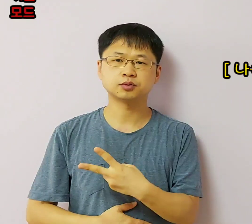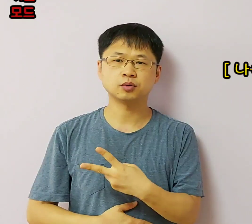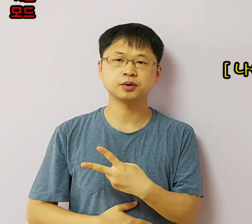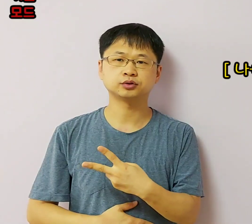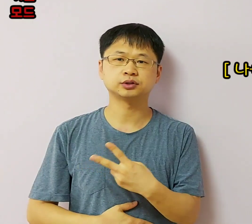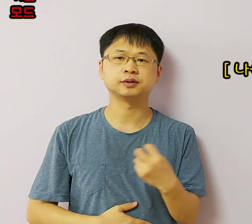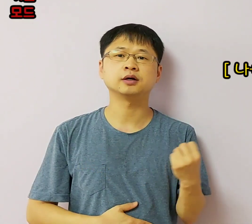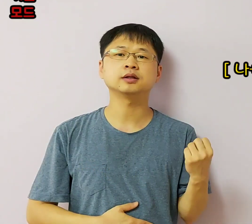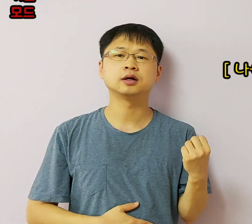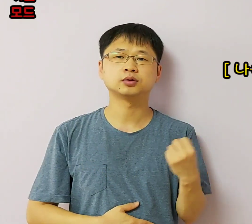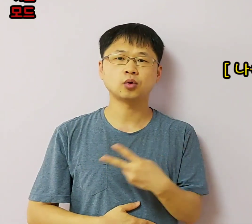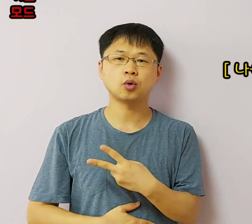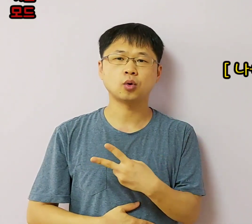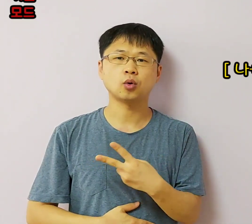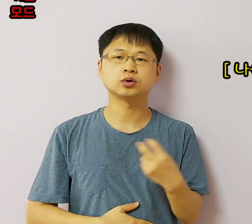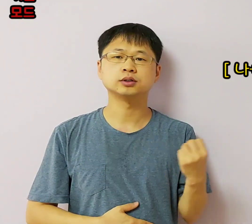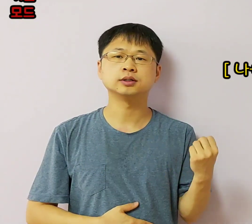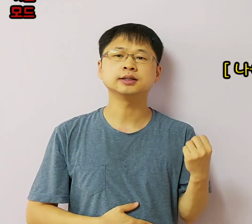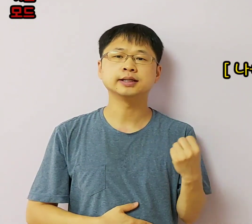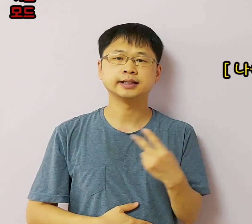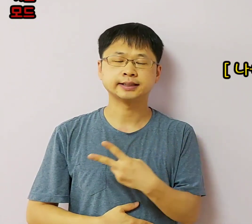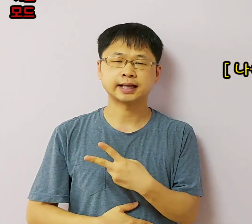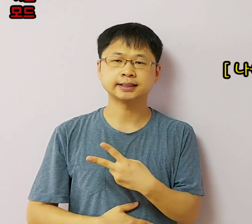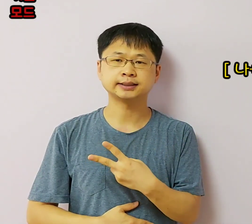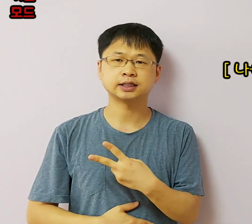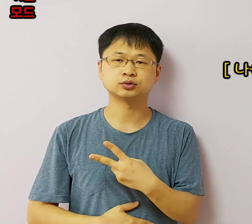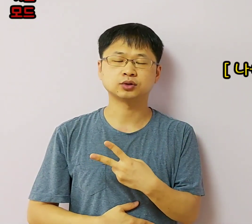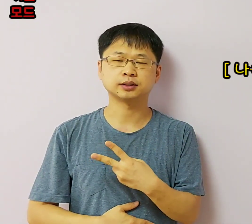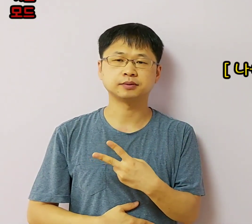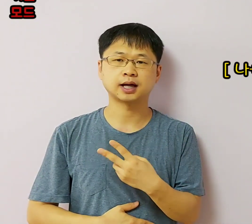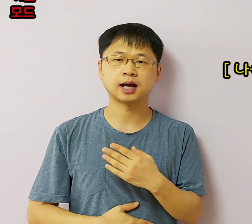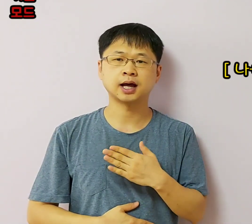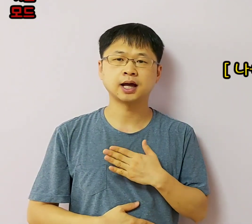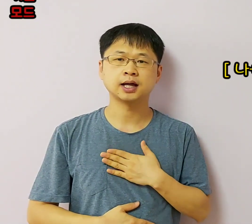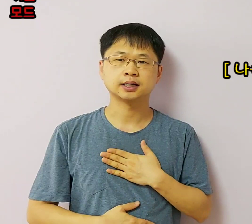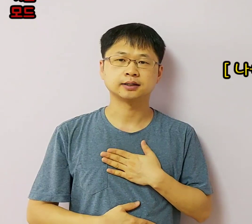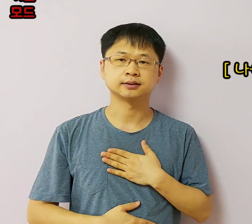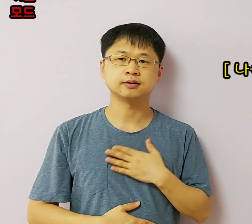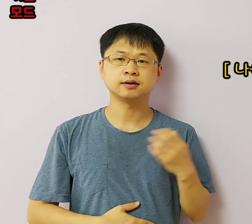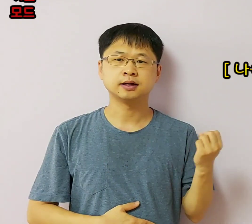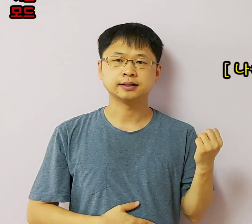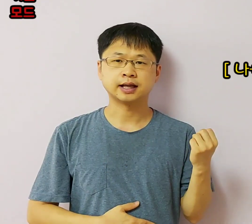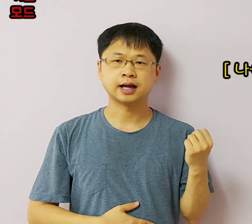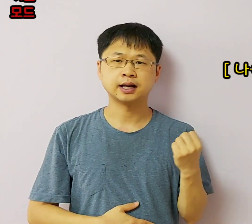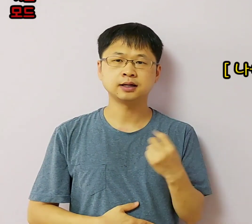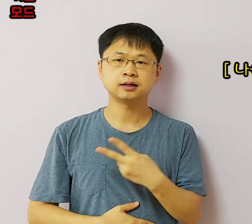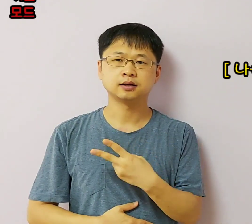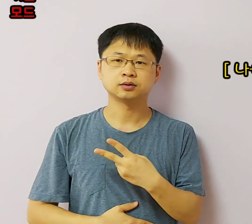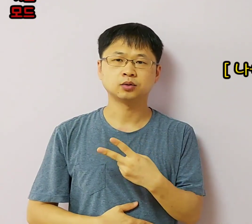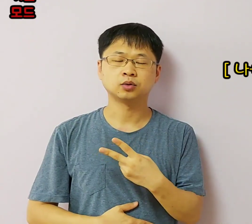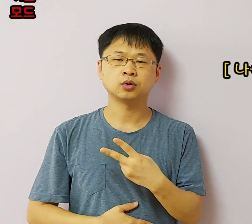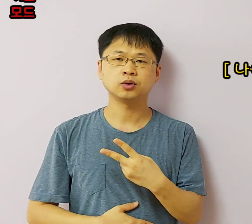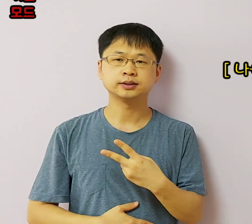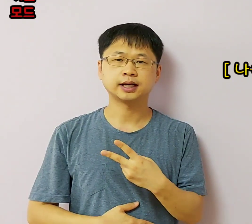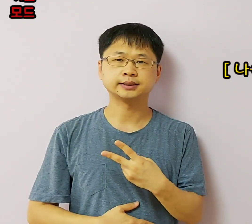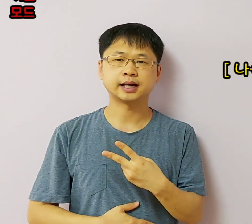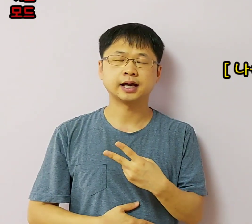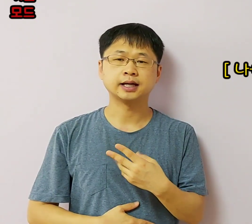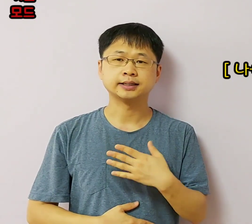옆으로 펴주시면 또 혹은 다시라는 수어가 됩니다. 그래서 날 또 찾아